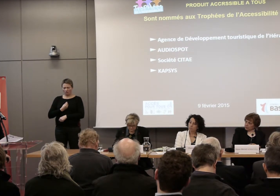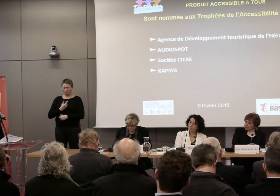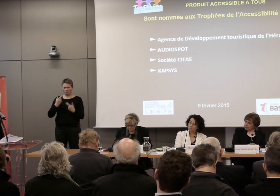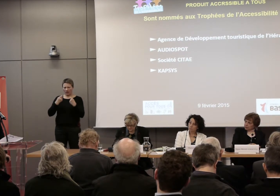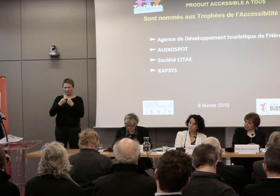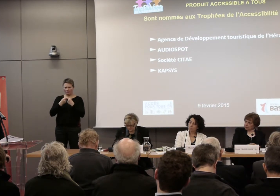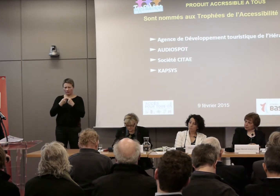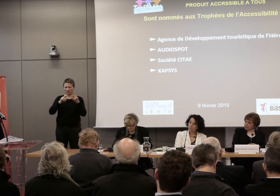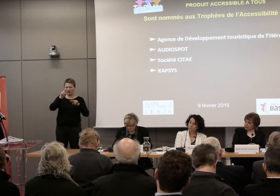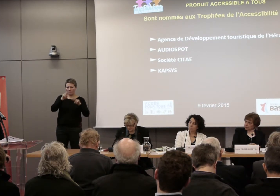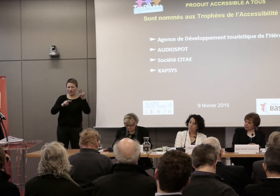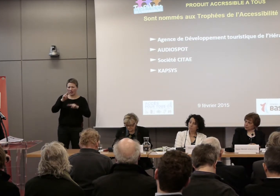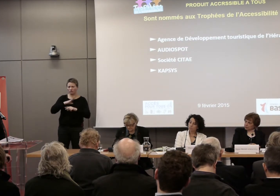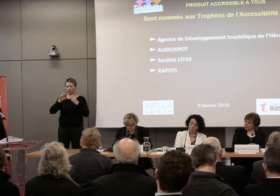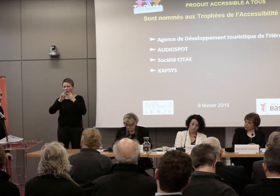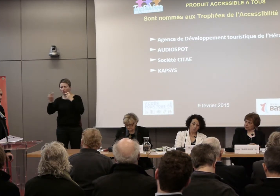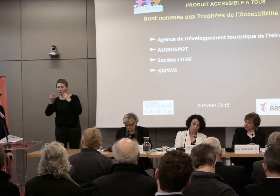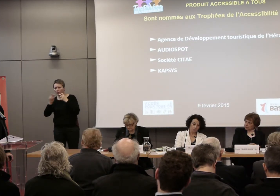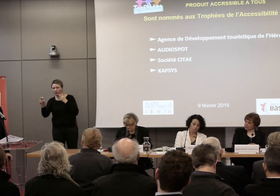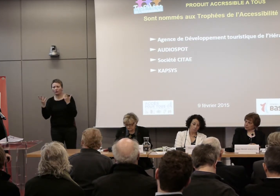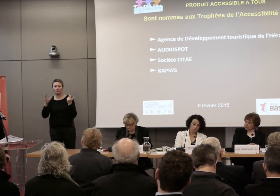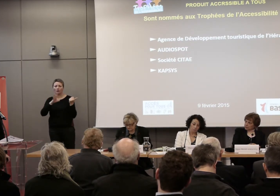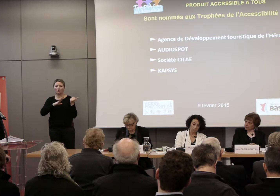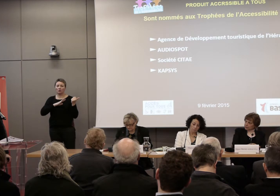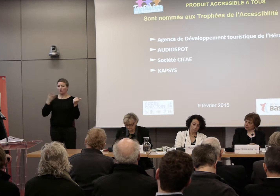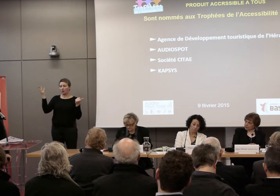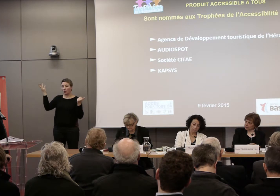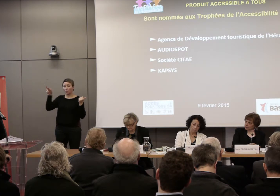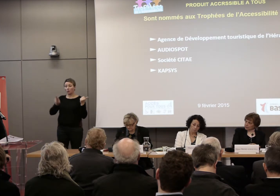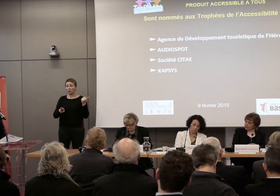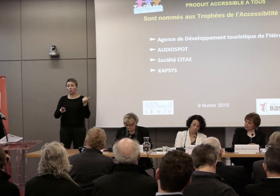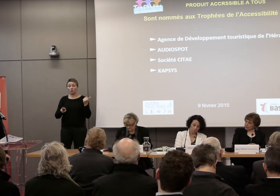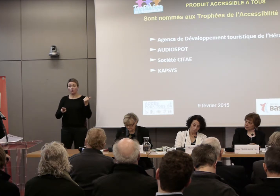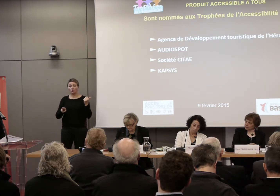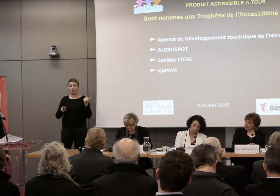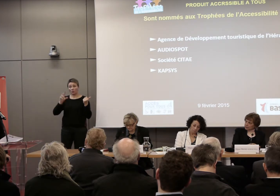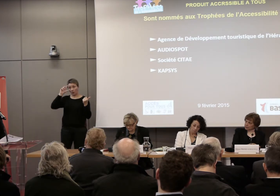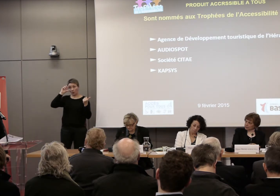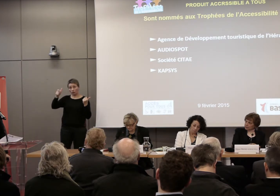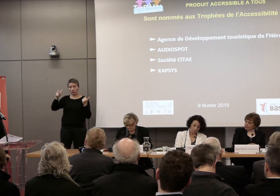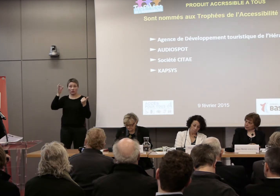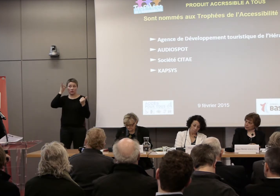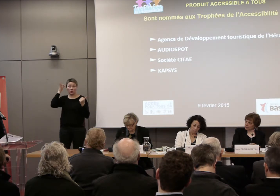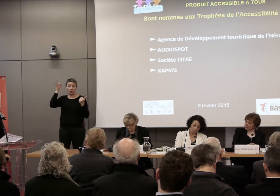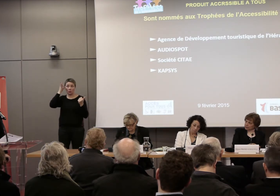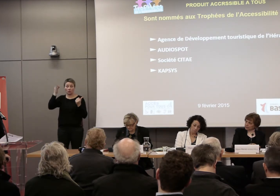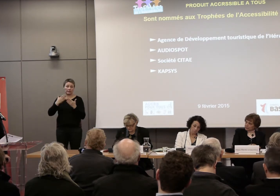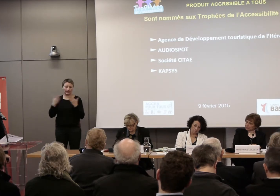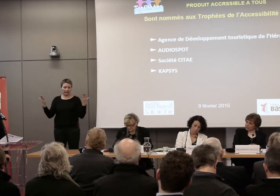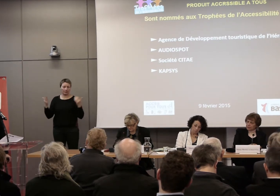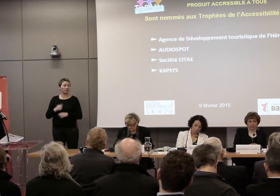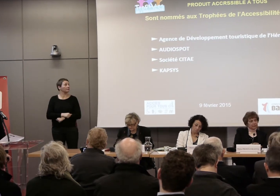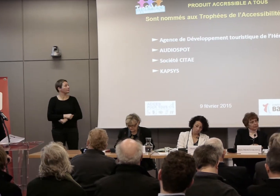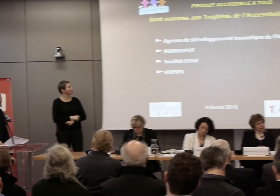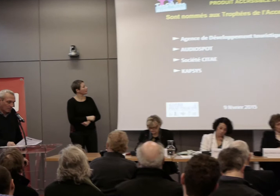des réflexions sont faites sur les réseaux de transport, donc on revient peut-être aux sources du logique et parfois du simple. Et